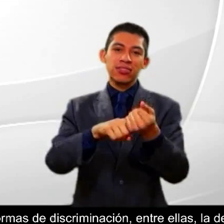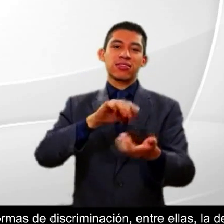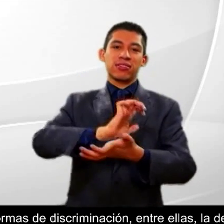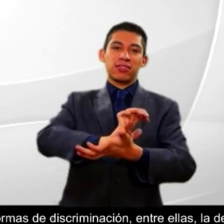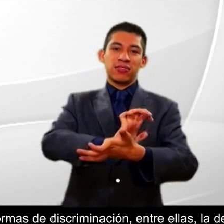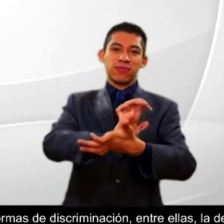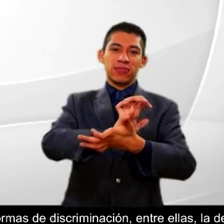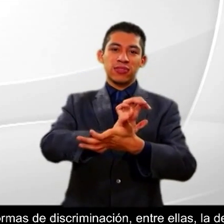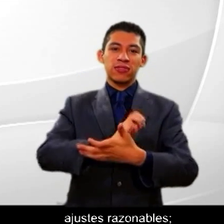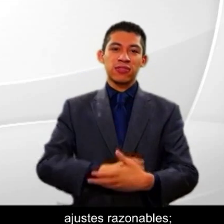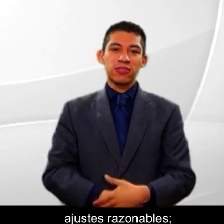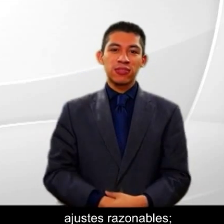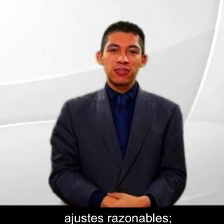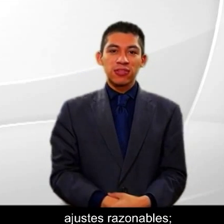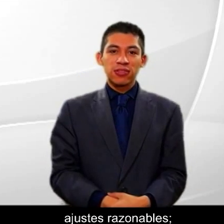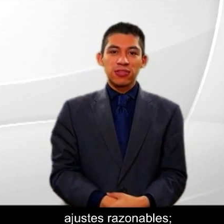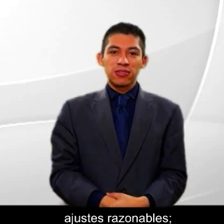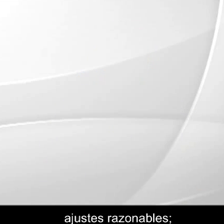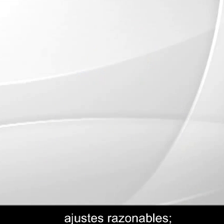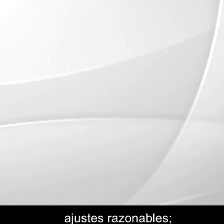la denegación de ajustes razonables